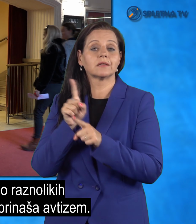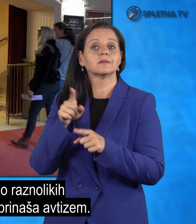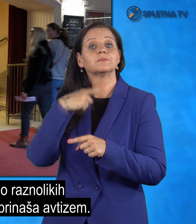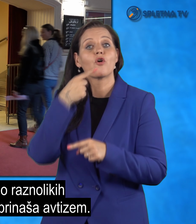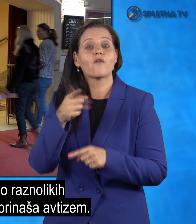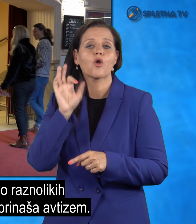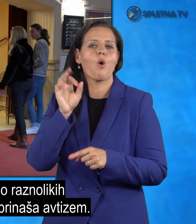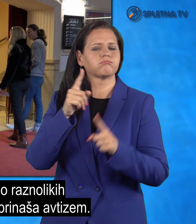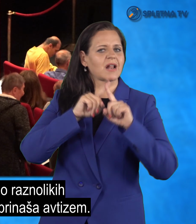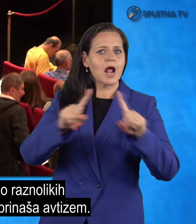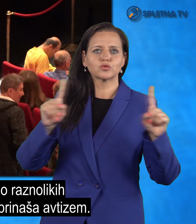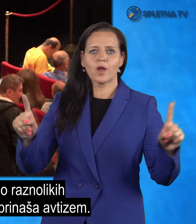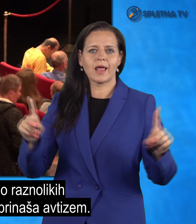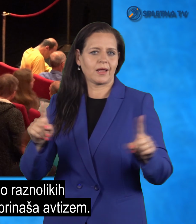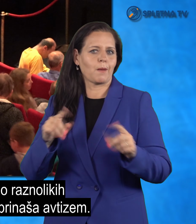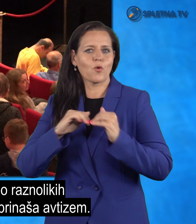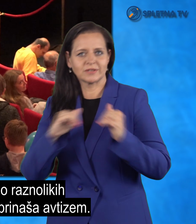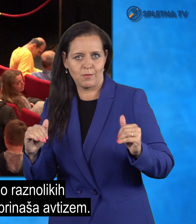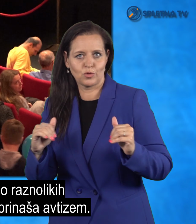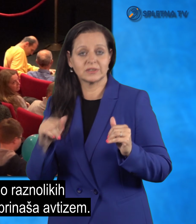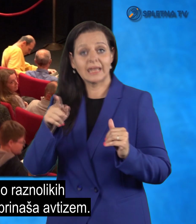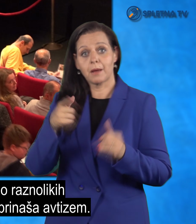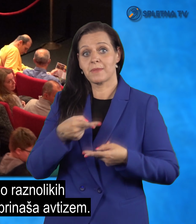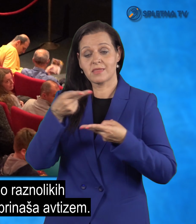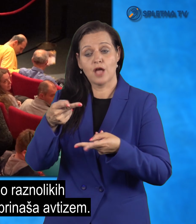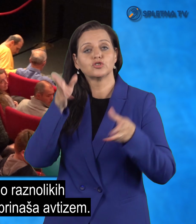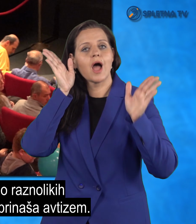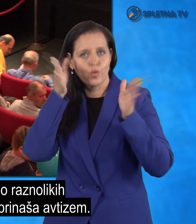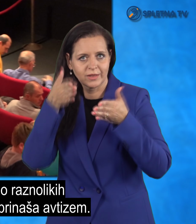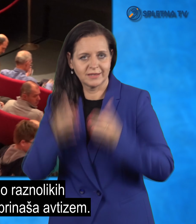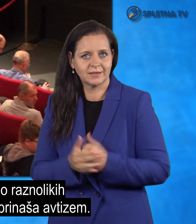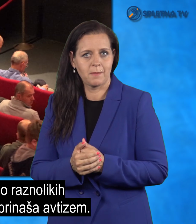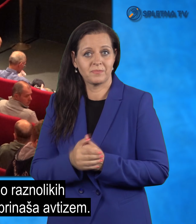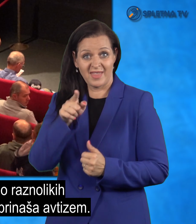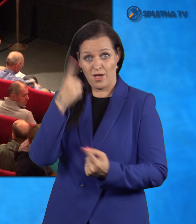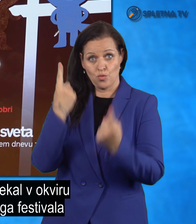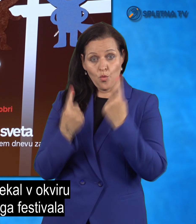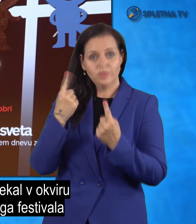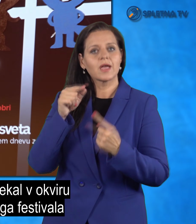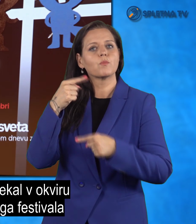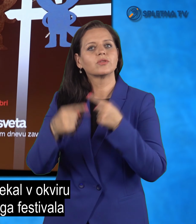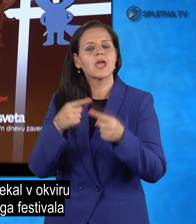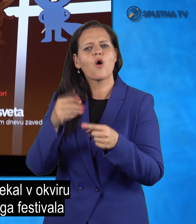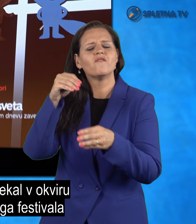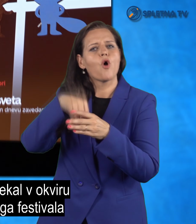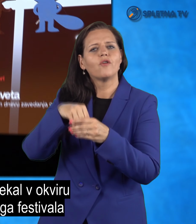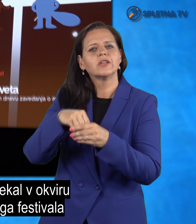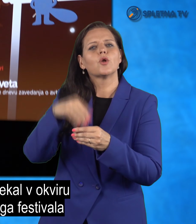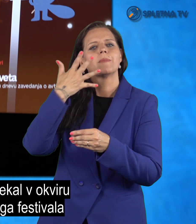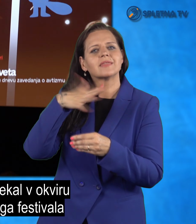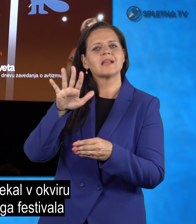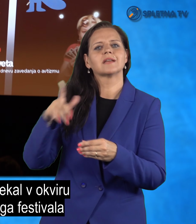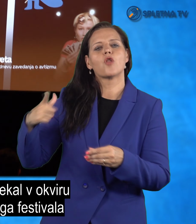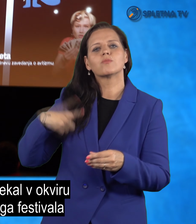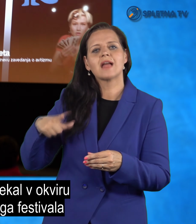in spregovorili o raznolikih posebnostih, ki jih prinaša avtizem. Dogodek je potekal v okviru